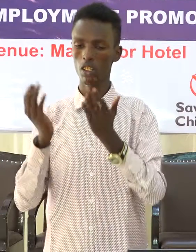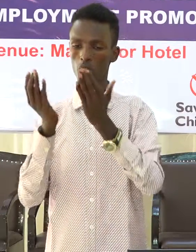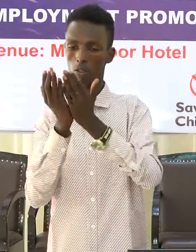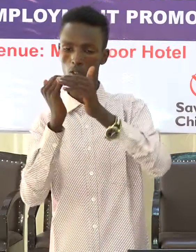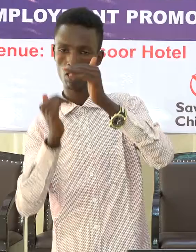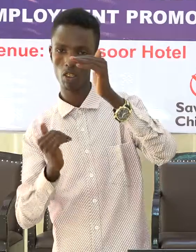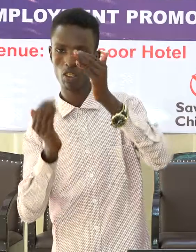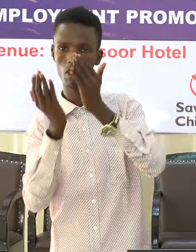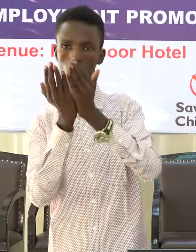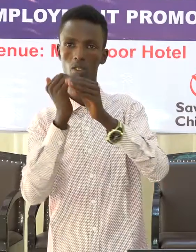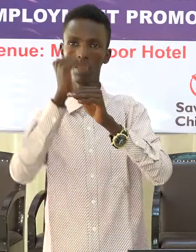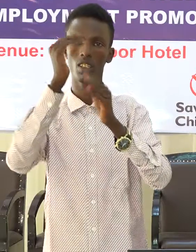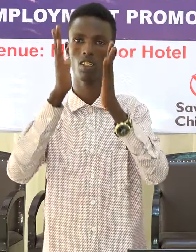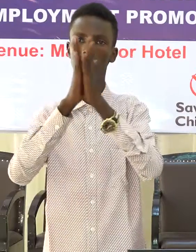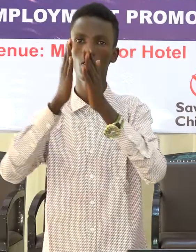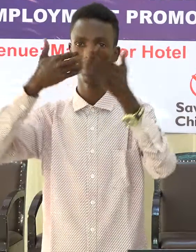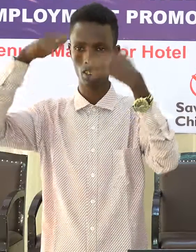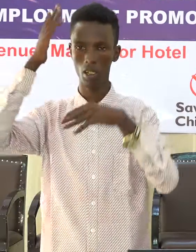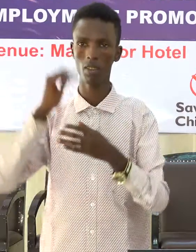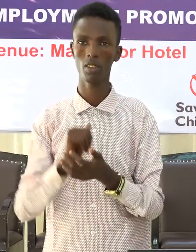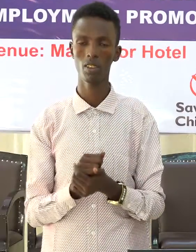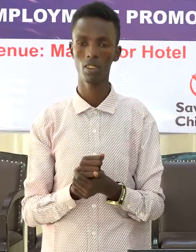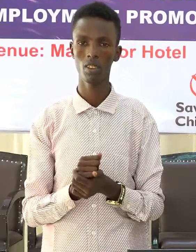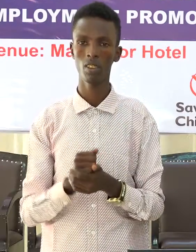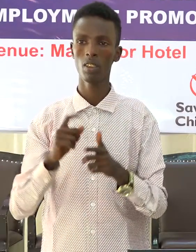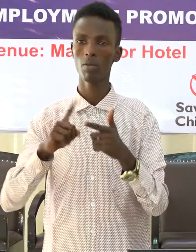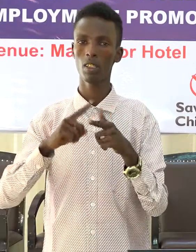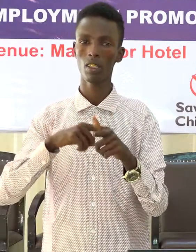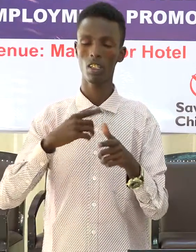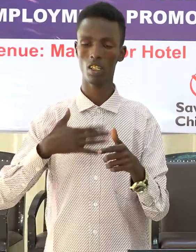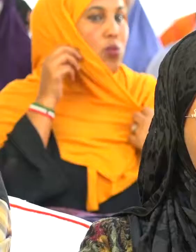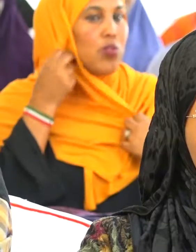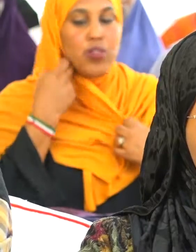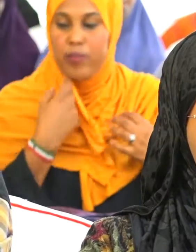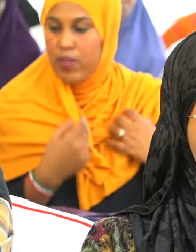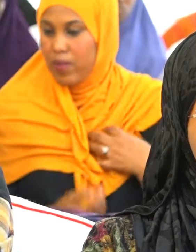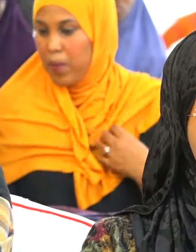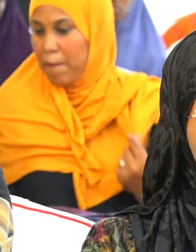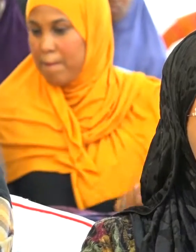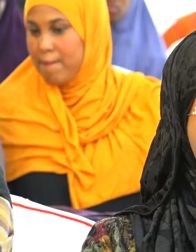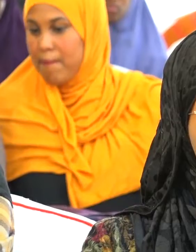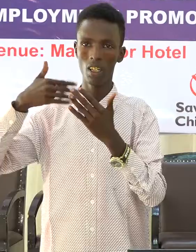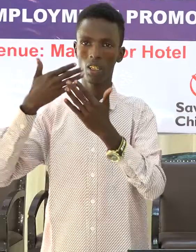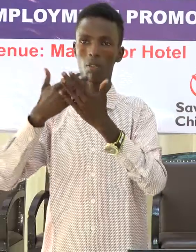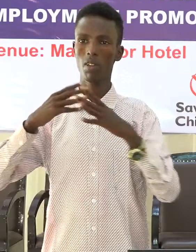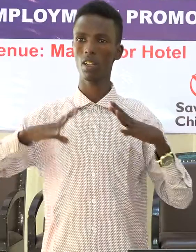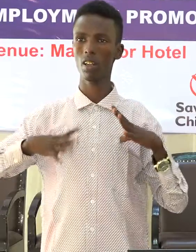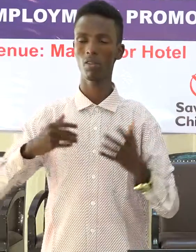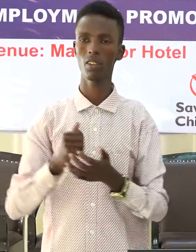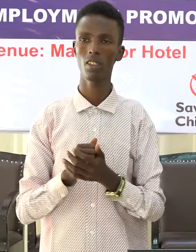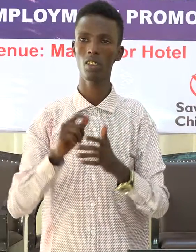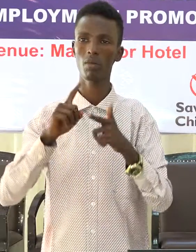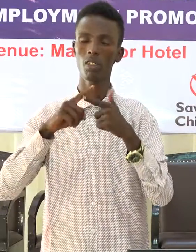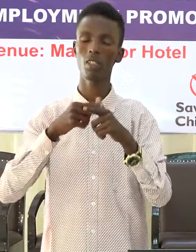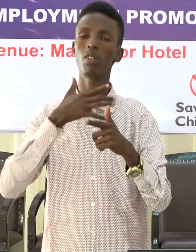waxaan codsanaynaa inaan ku hadlayo dhammaan dadka naafada ah afkoodii in loo sameeyo waxbarasho dhameystiran oo ilaa dugsi